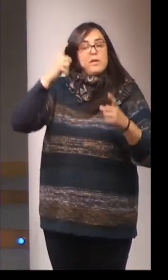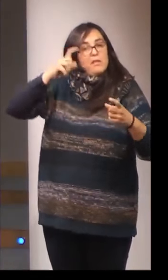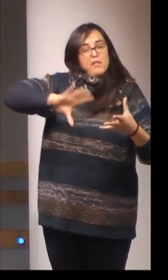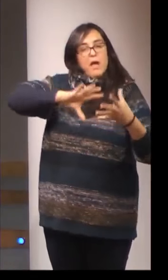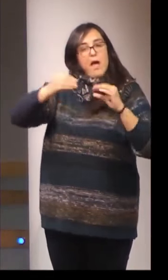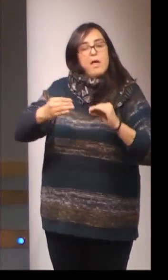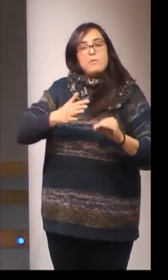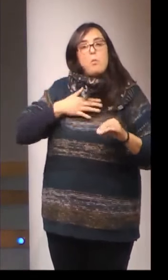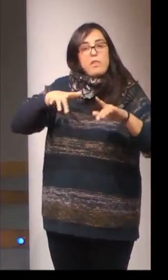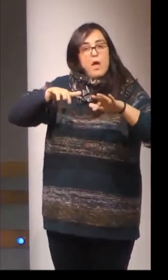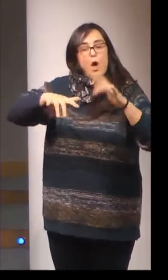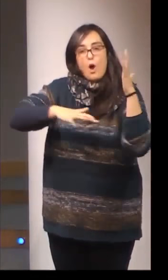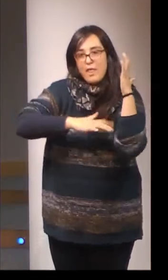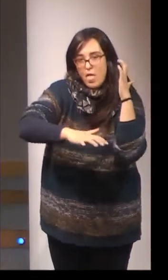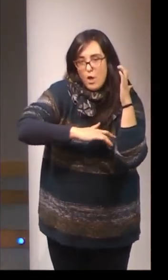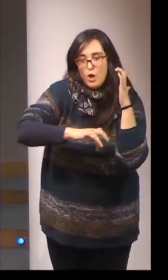y signadas.